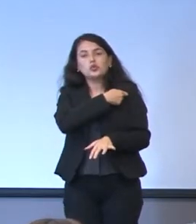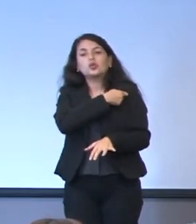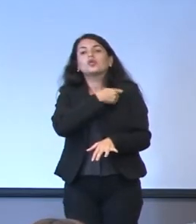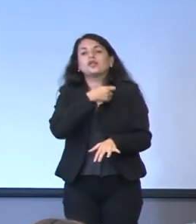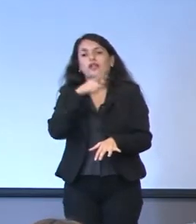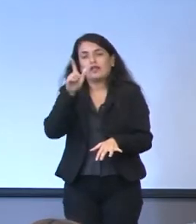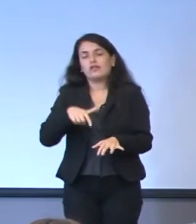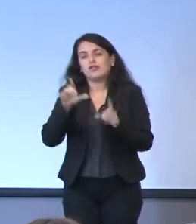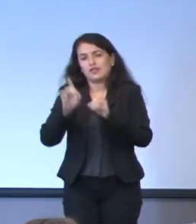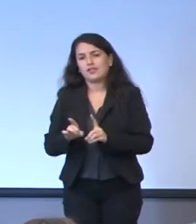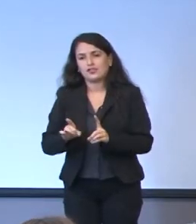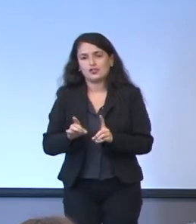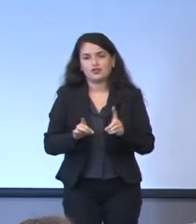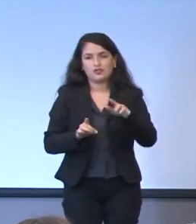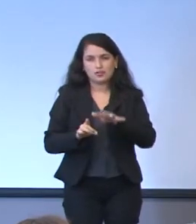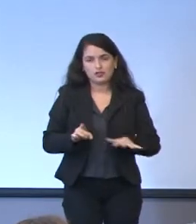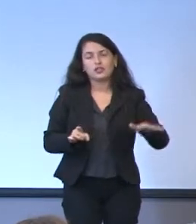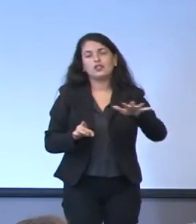na escola.